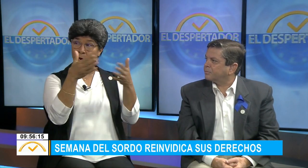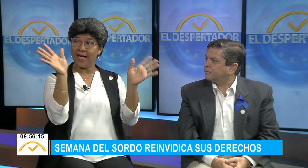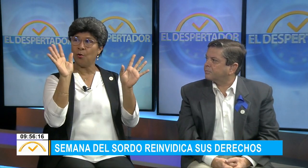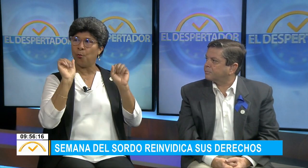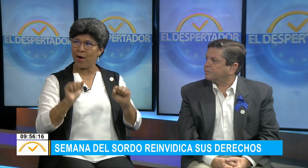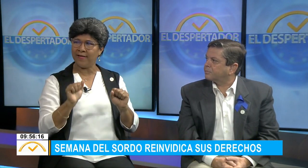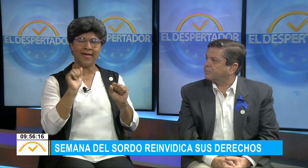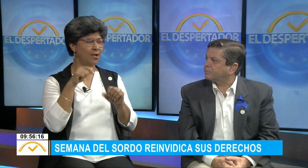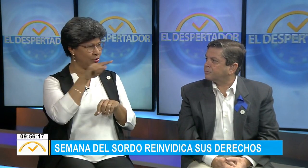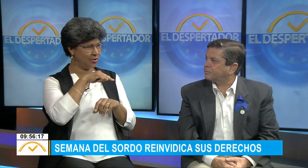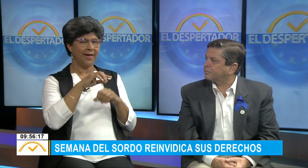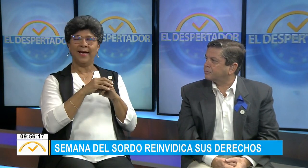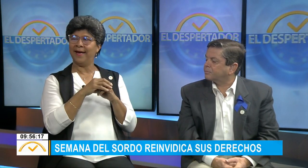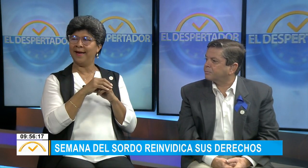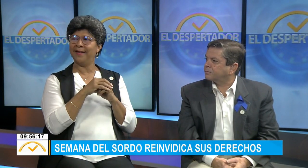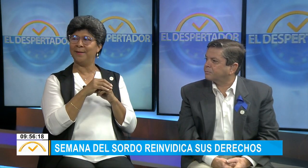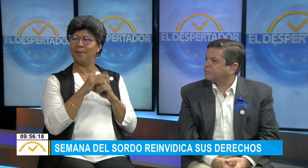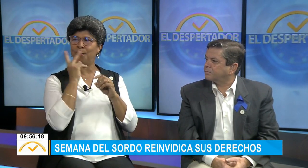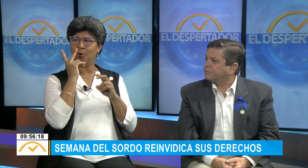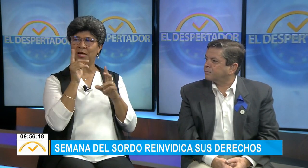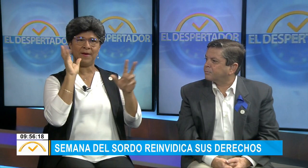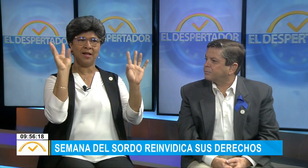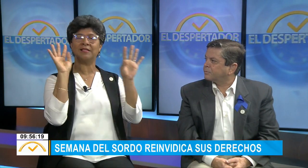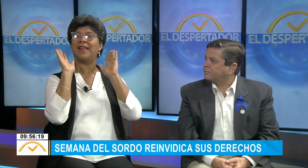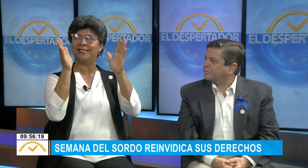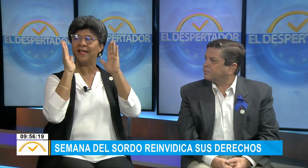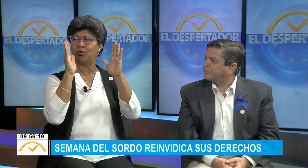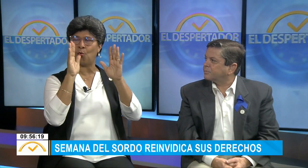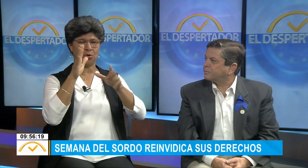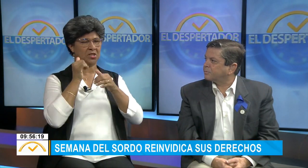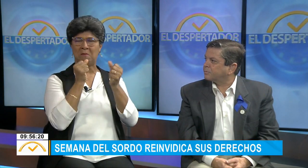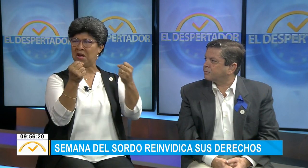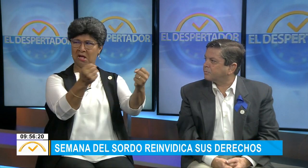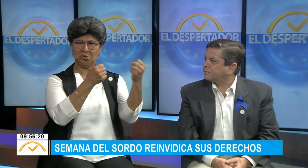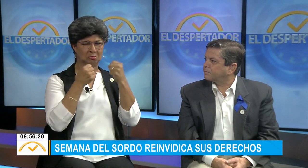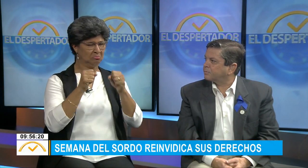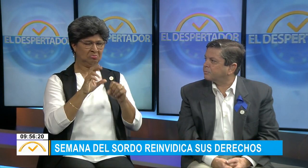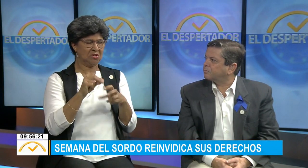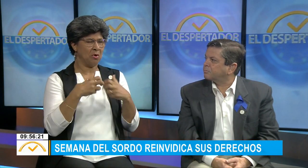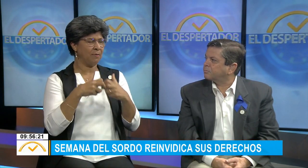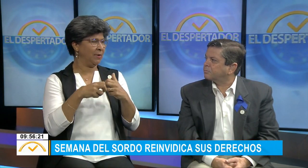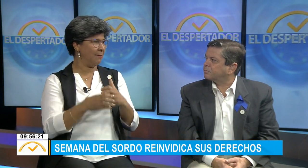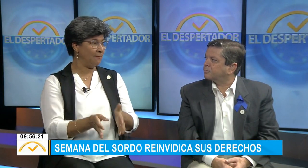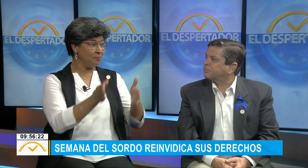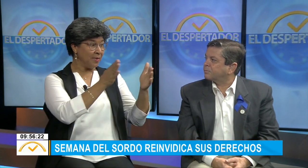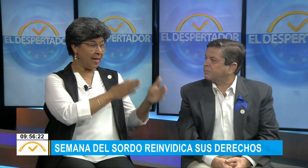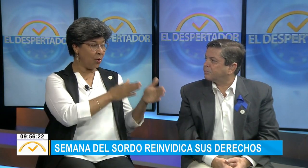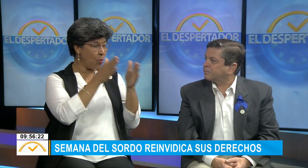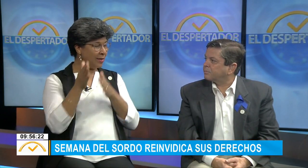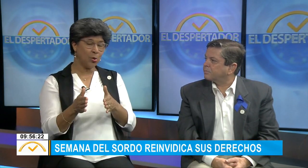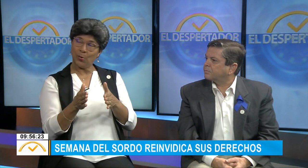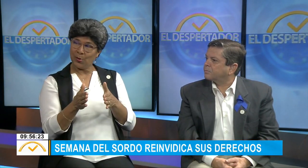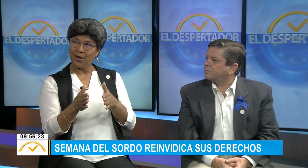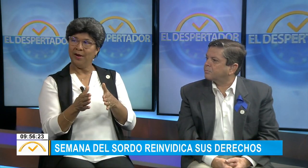por eso pueden ellos poder ver y estar atentos cuando están manejando. Eso no hay problema. Que refuerzan el